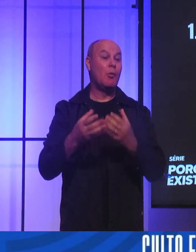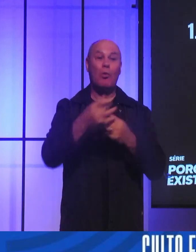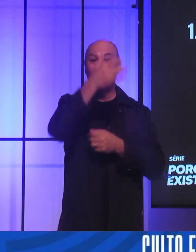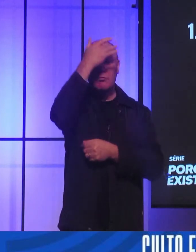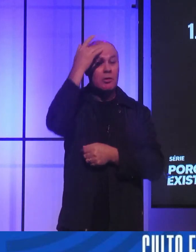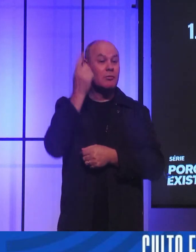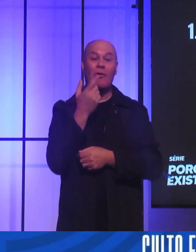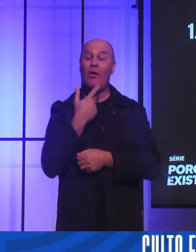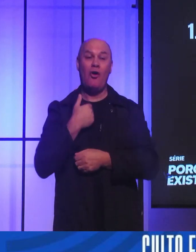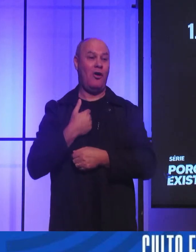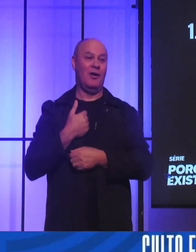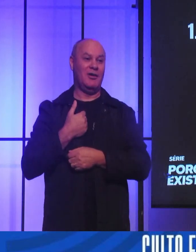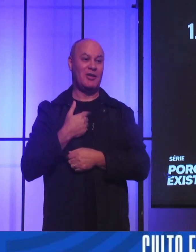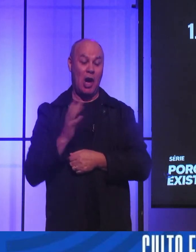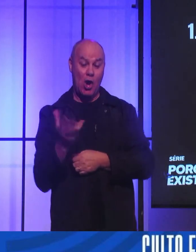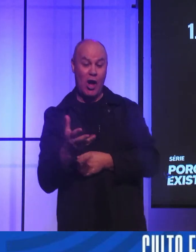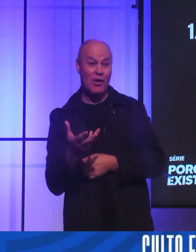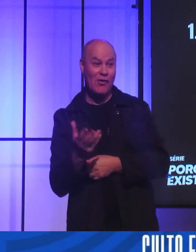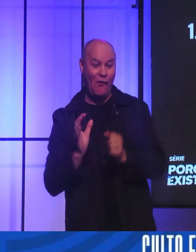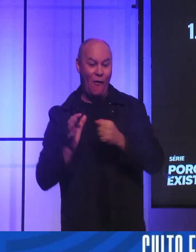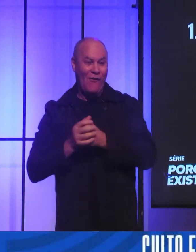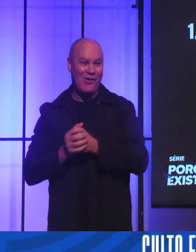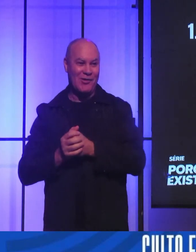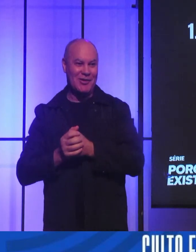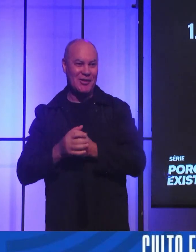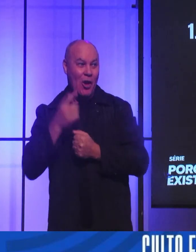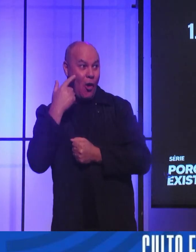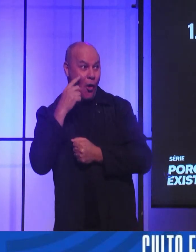Então, às vezes, a gente não fala de Jesus,